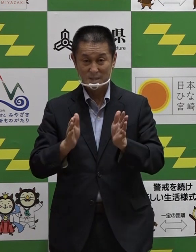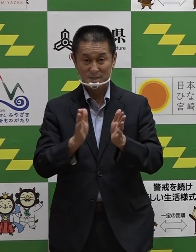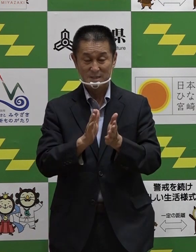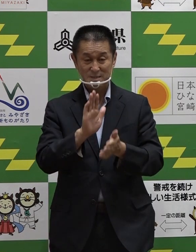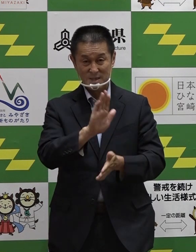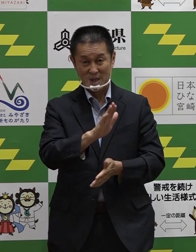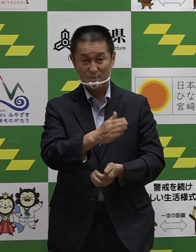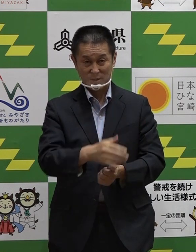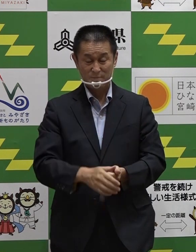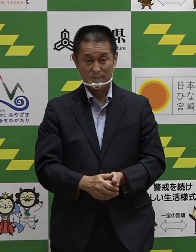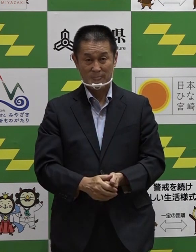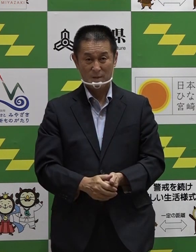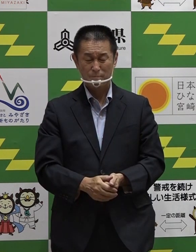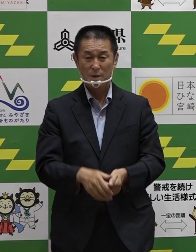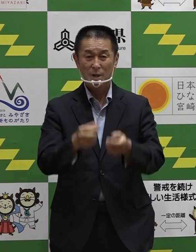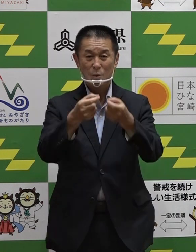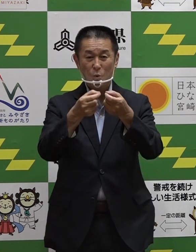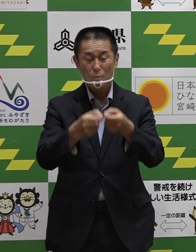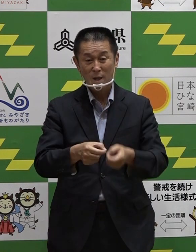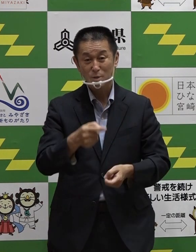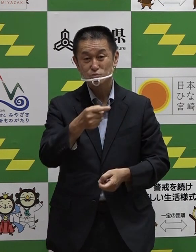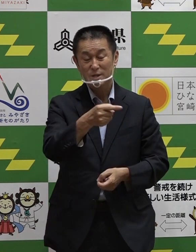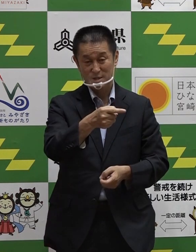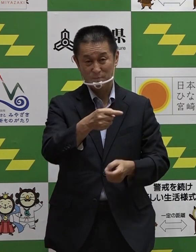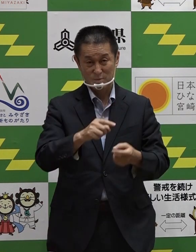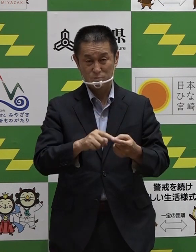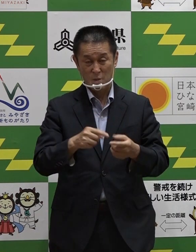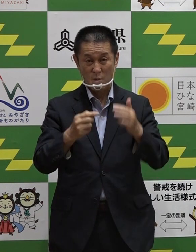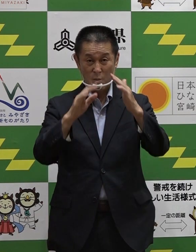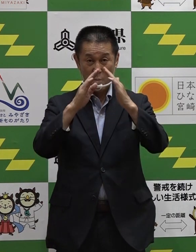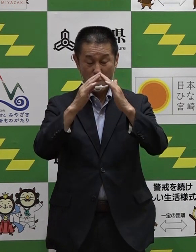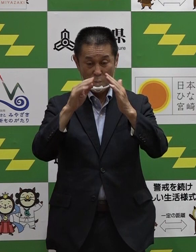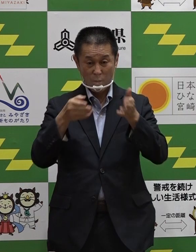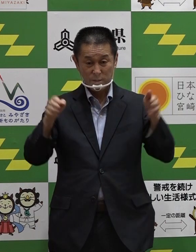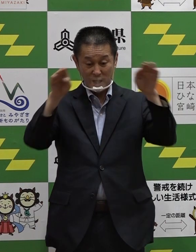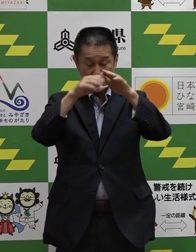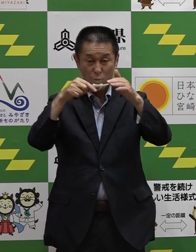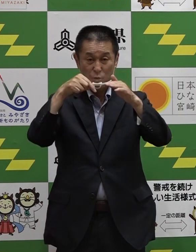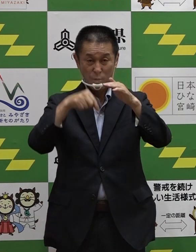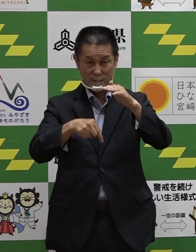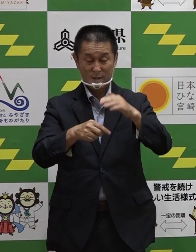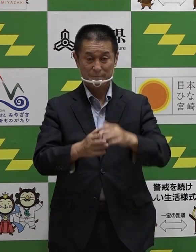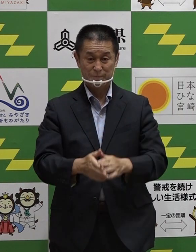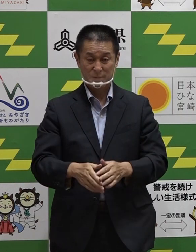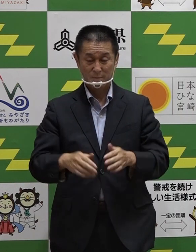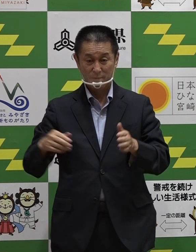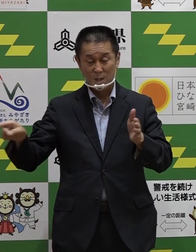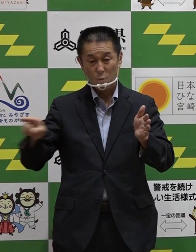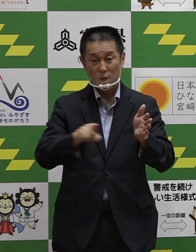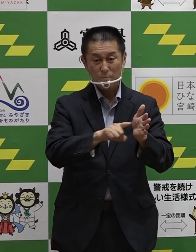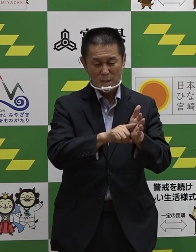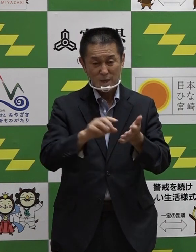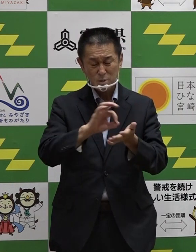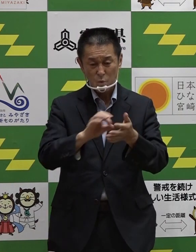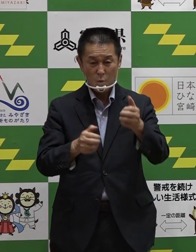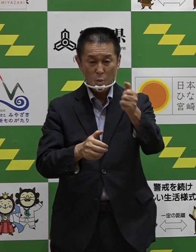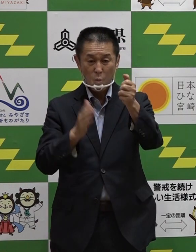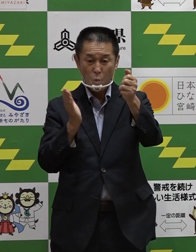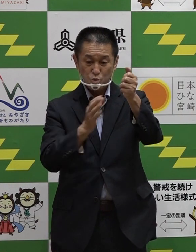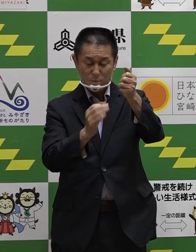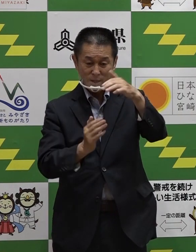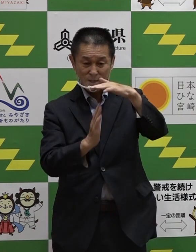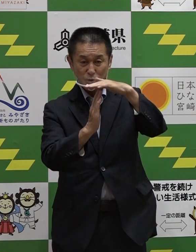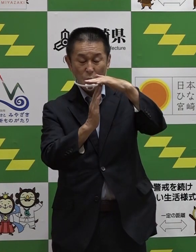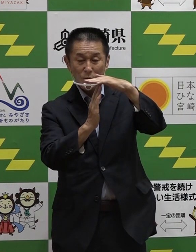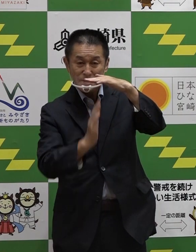ております。大変ちょっと細かくなっておりますが、まず屋内に関しまして、これまで使用率が 50% 以